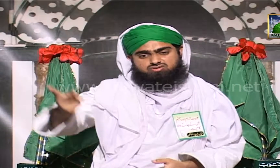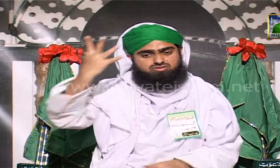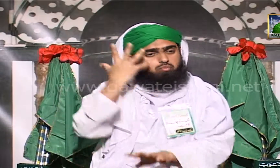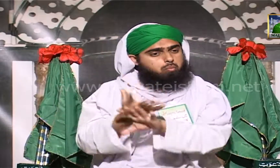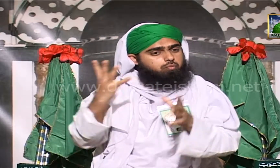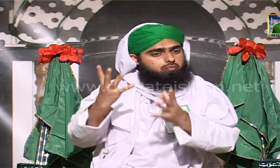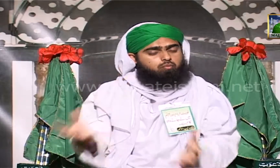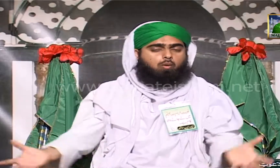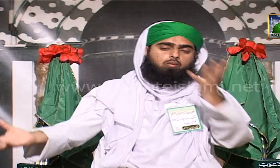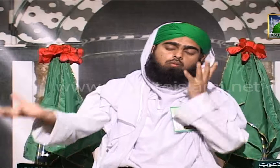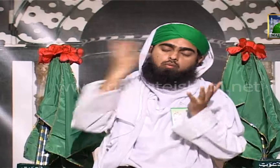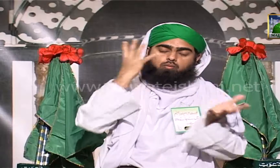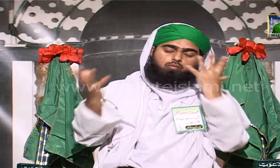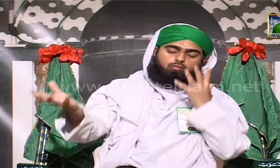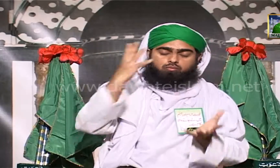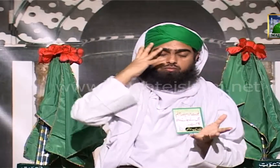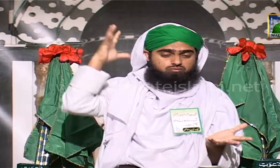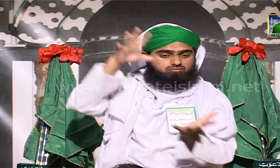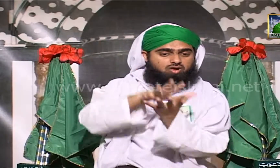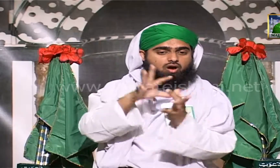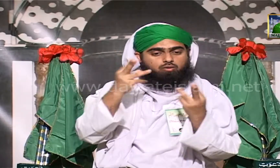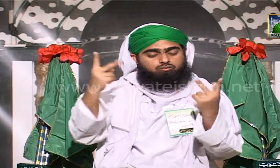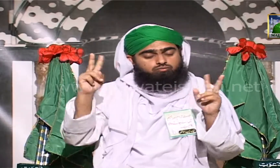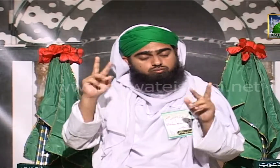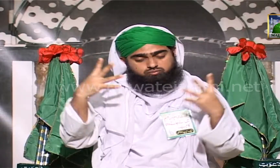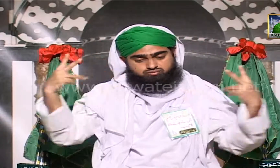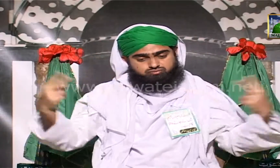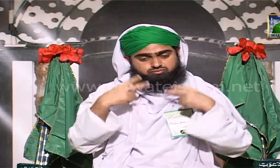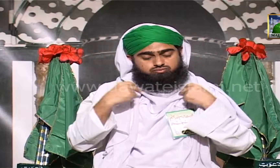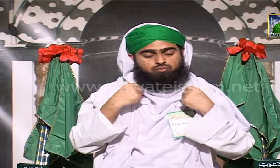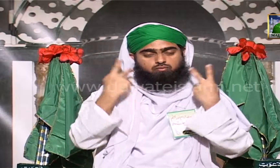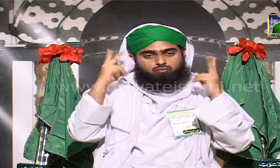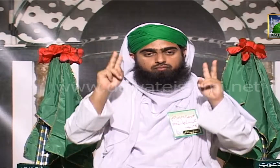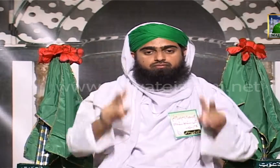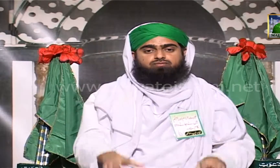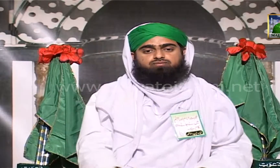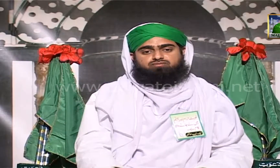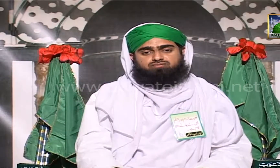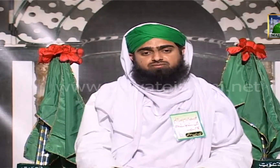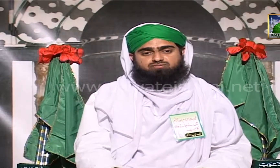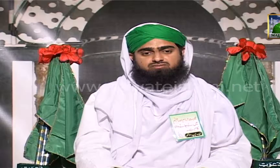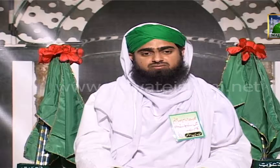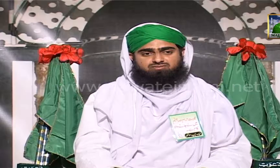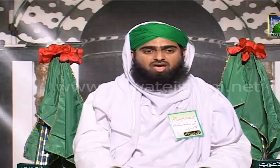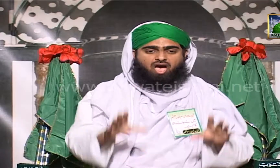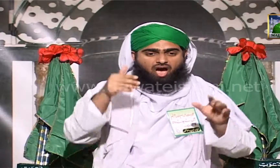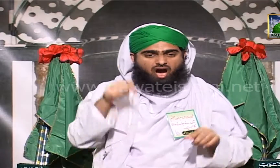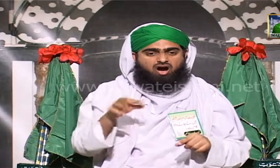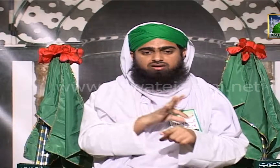کچلا جاتا رہے گا. بار بار وہ سر درست ہوتا چلا جائے گا, بار بار کچلا جاتا رہے گا. نرم نرم تکیا اور یہ